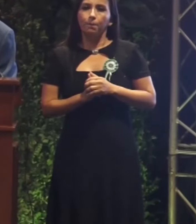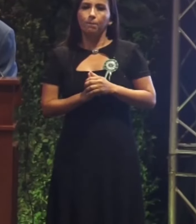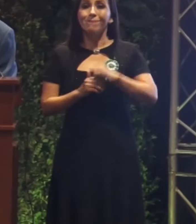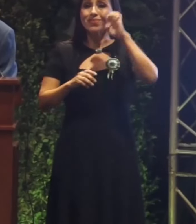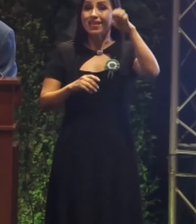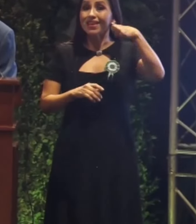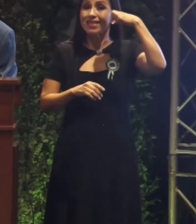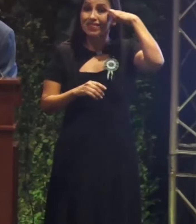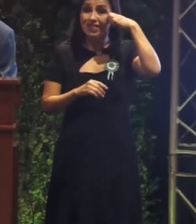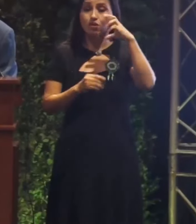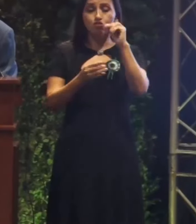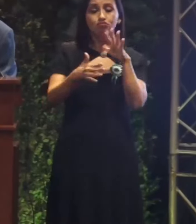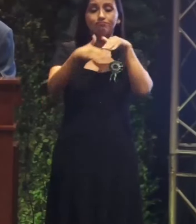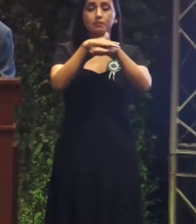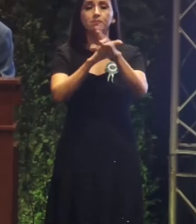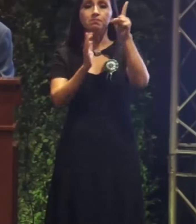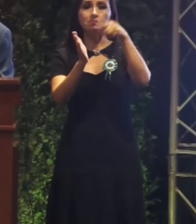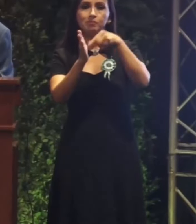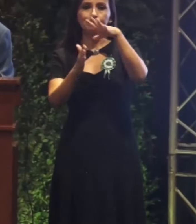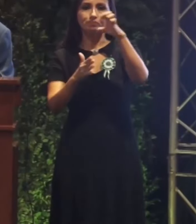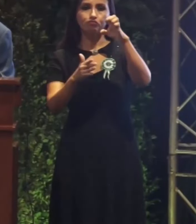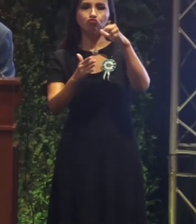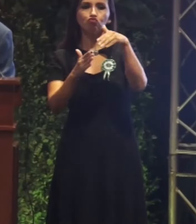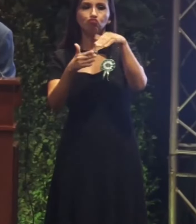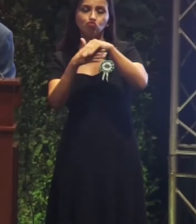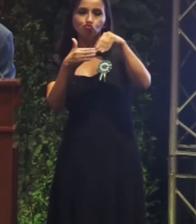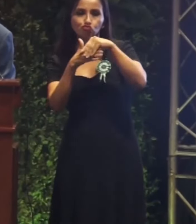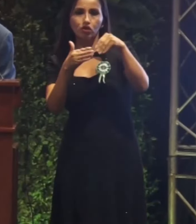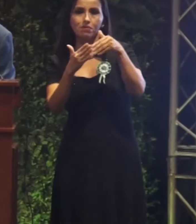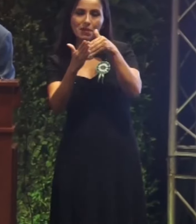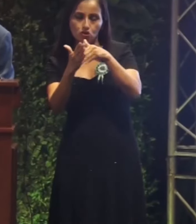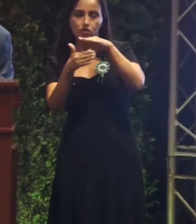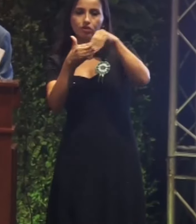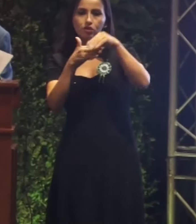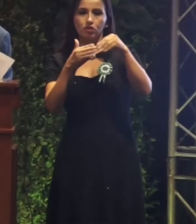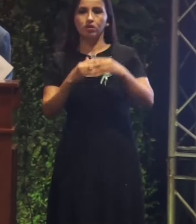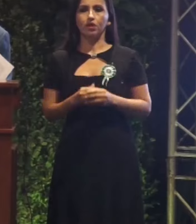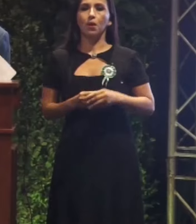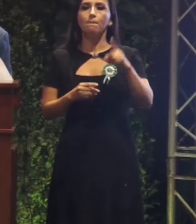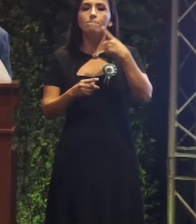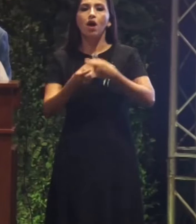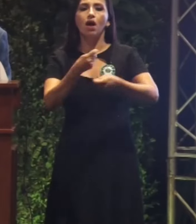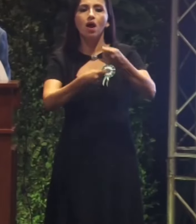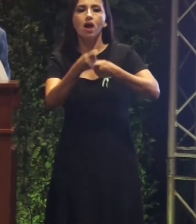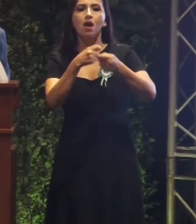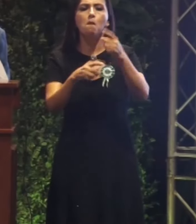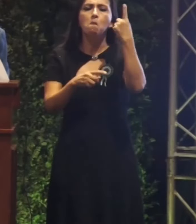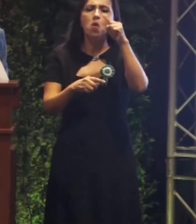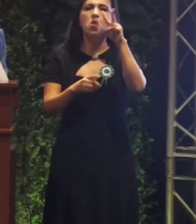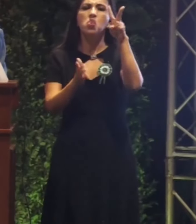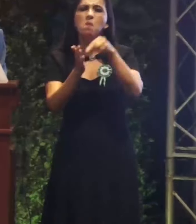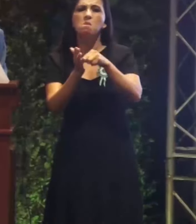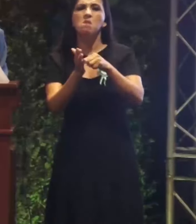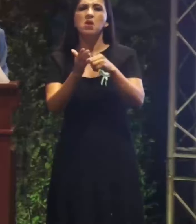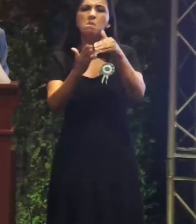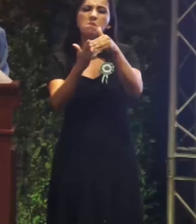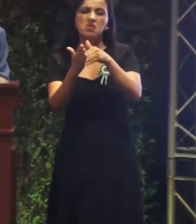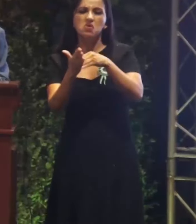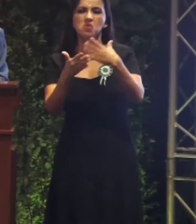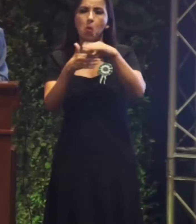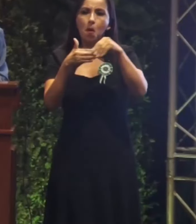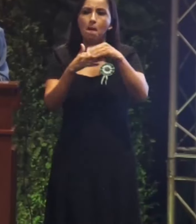el Estado dejó de ingresar 1.500 millones de dólares o la circulación de unos 2.200 millones de